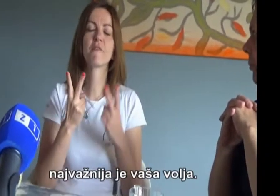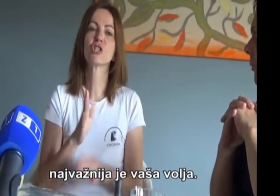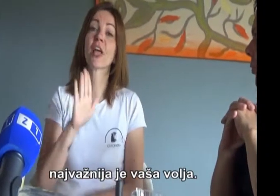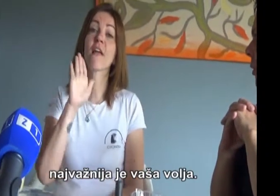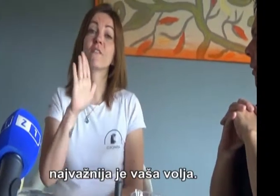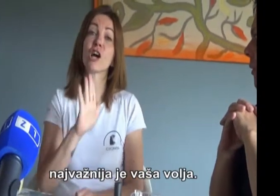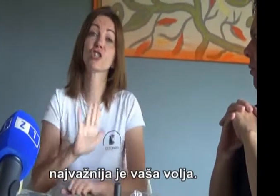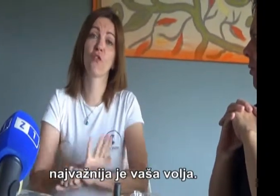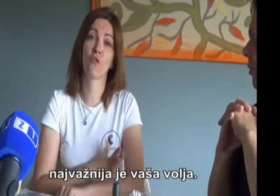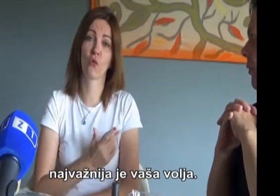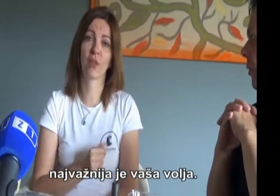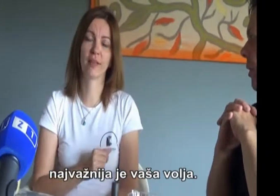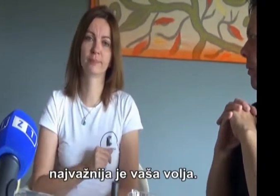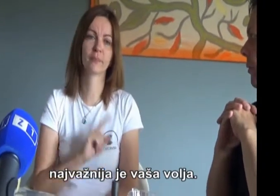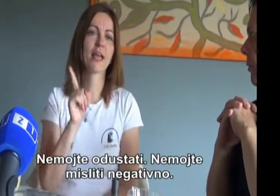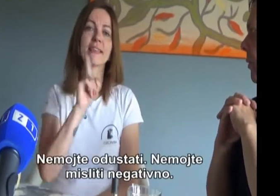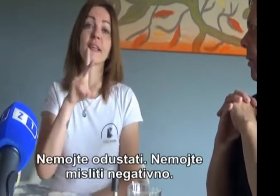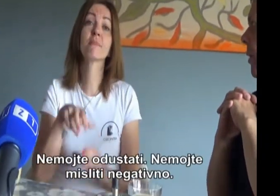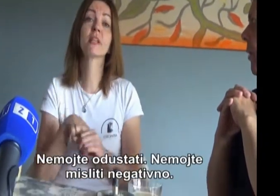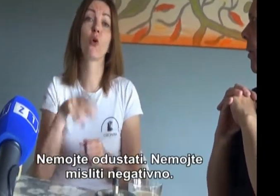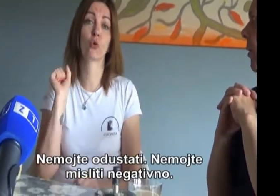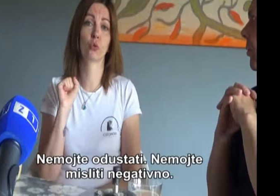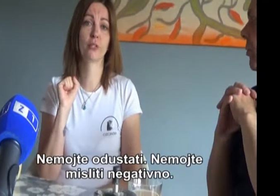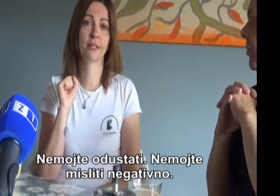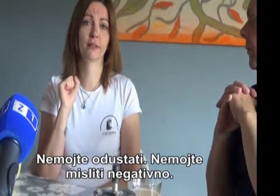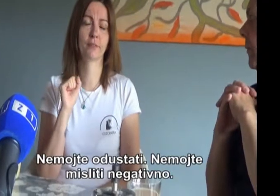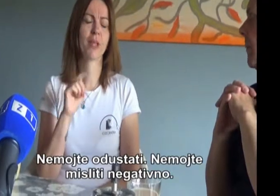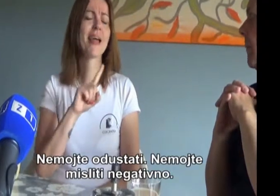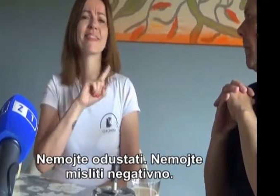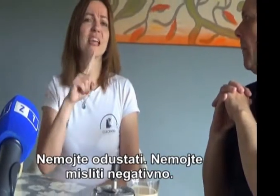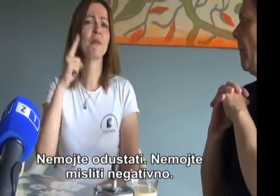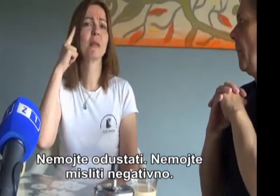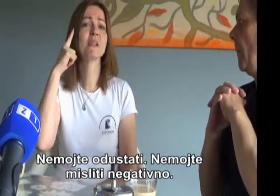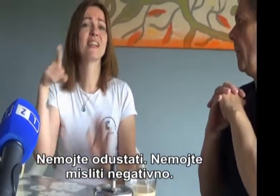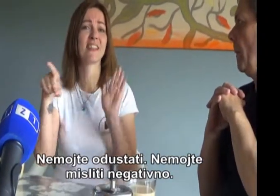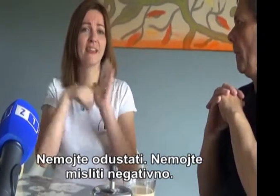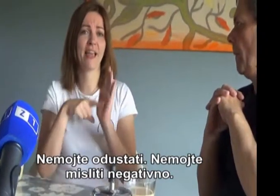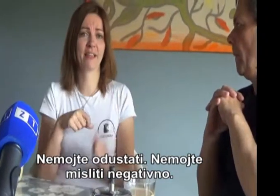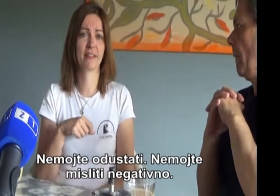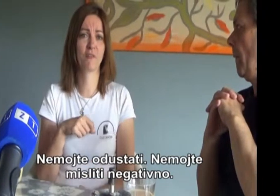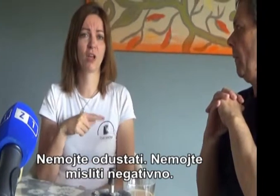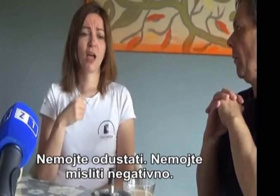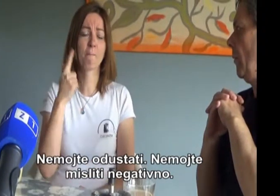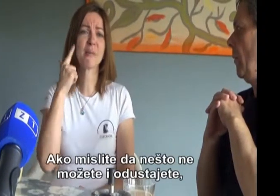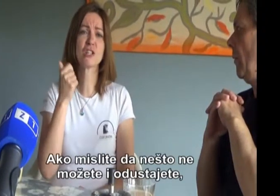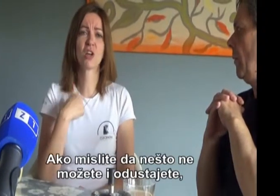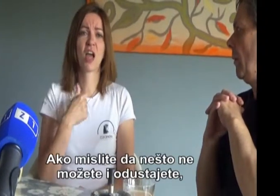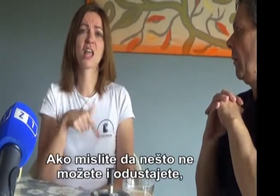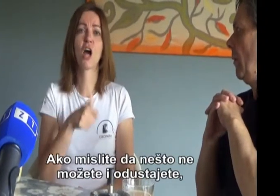najvažnije je vaša volja. Ne smijete odustati. nemojte misliti, letajte mi. Misliš, ja